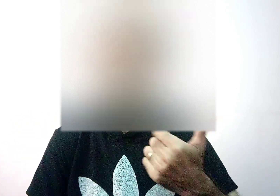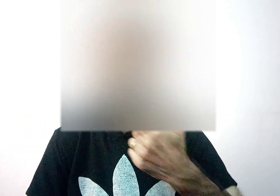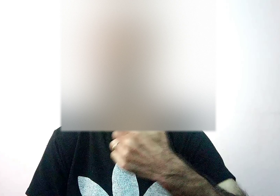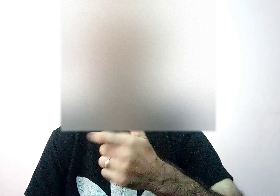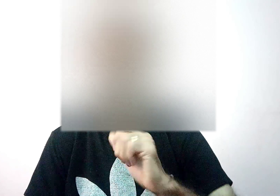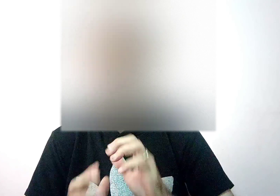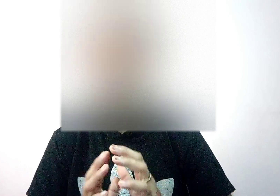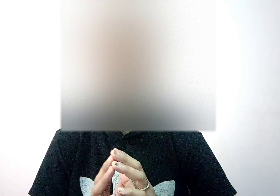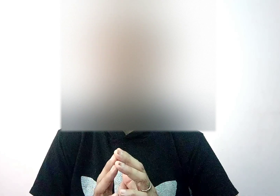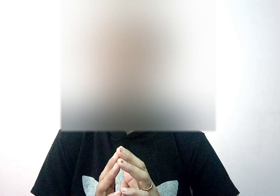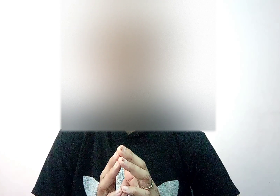ولا في اثيوبيا.